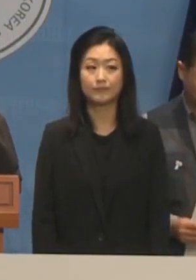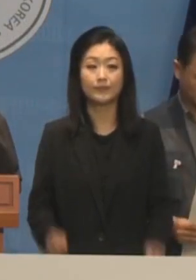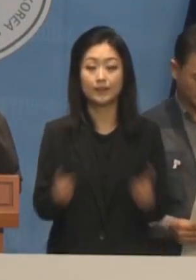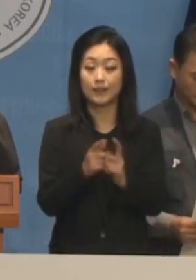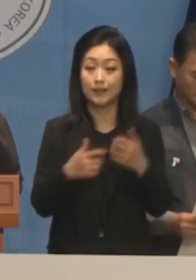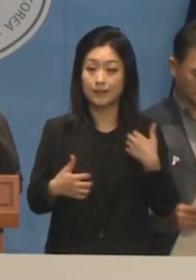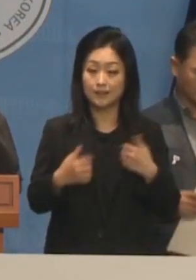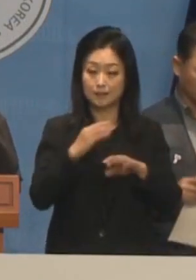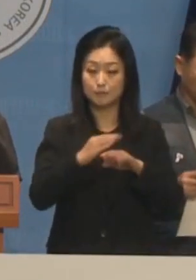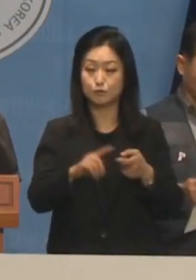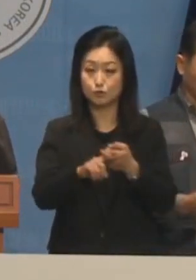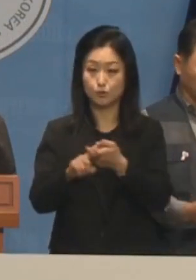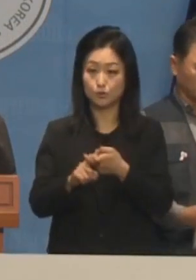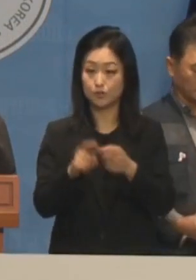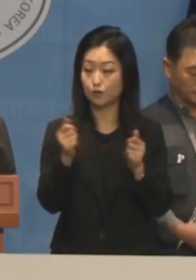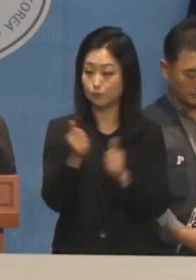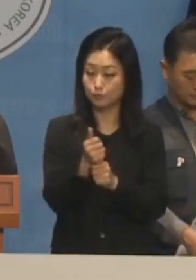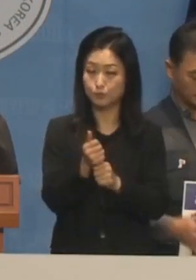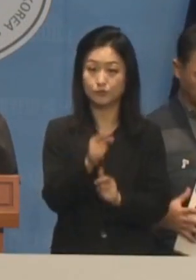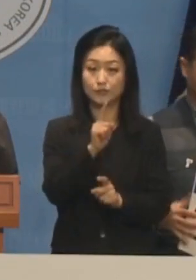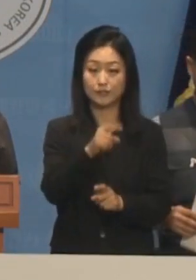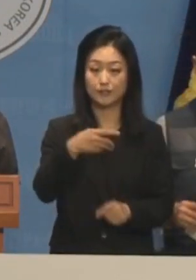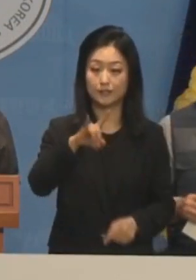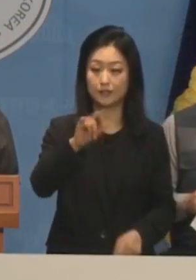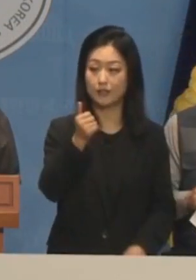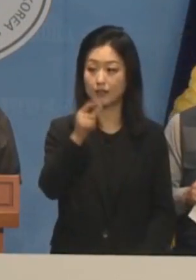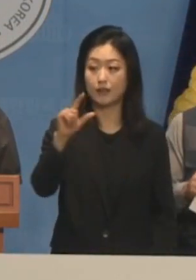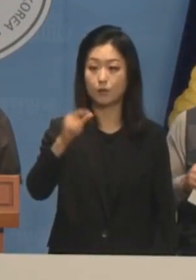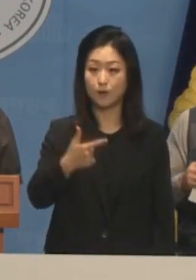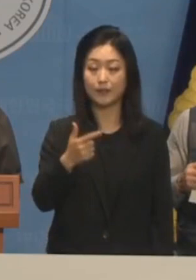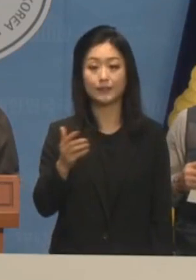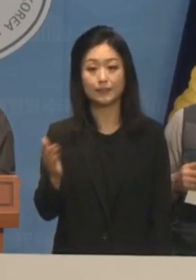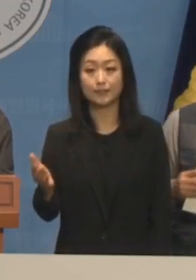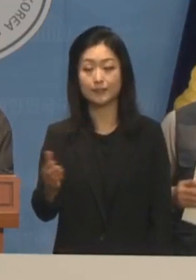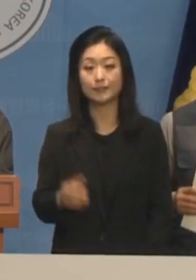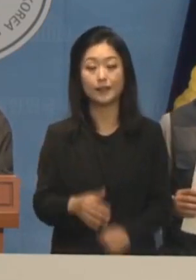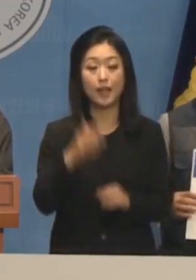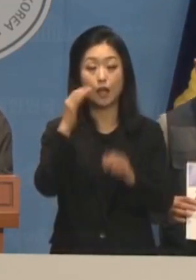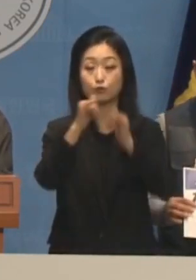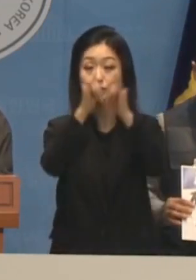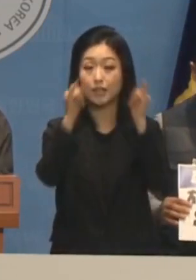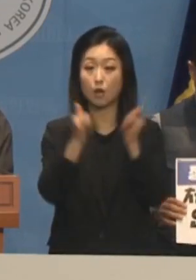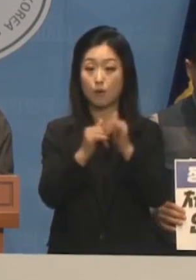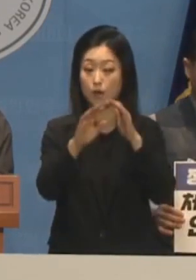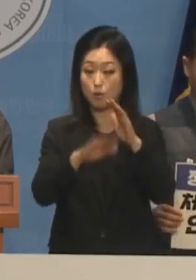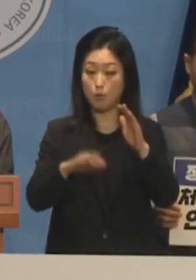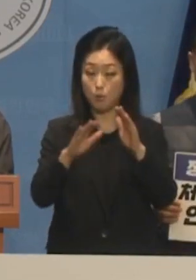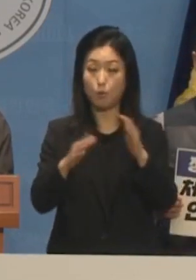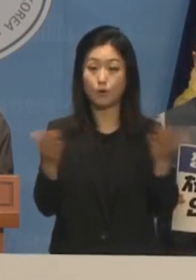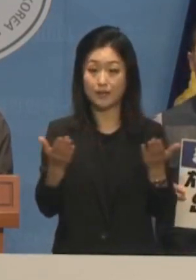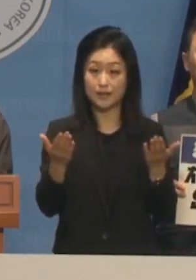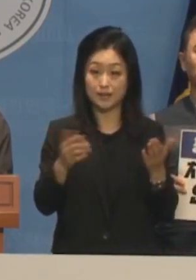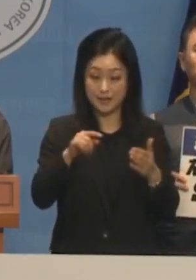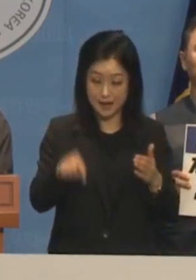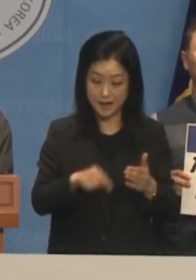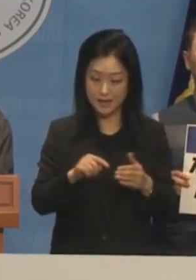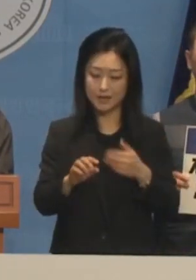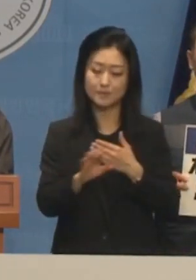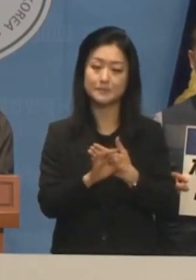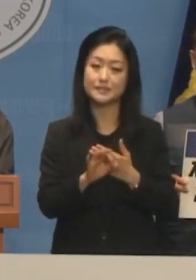반갑습니다. 민주노총 수석부위원장 이태환입니다. 우리 사회 공공부문 곳곳에서 많은